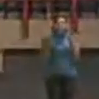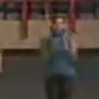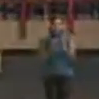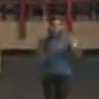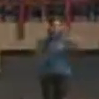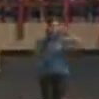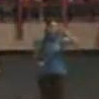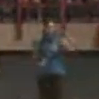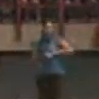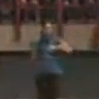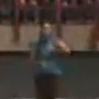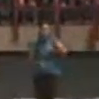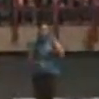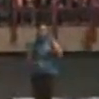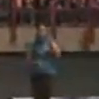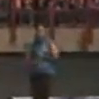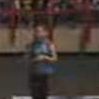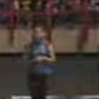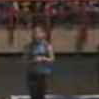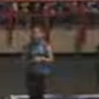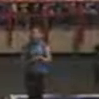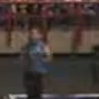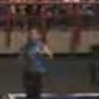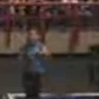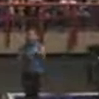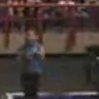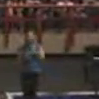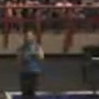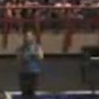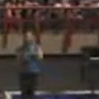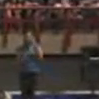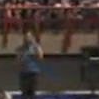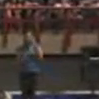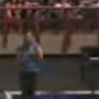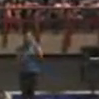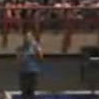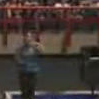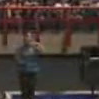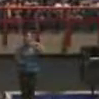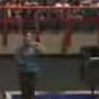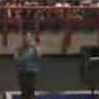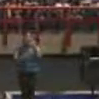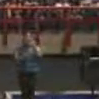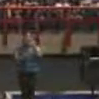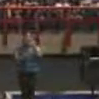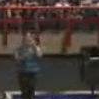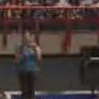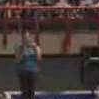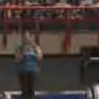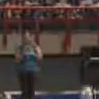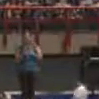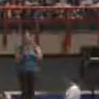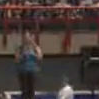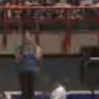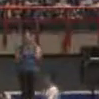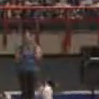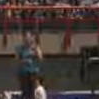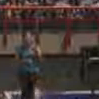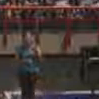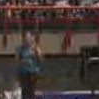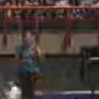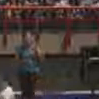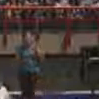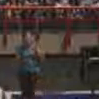desvio padrão. Todo mundo acompanha? Página 39, questão 8, questão do Enem de 2010. Isso é para mostrar